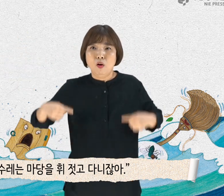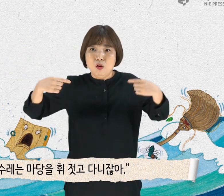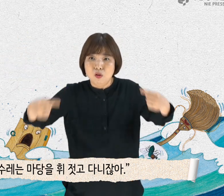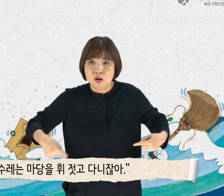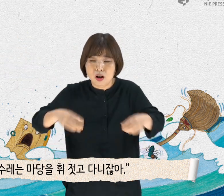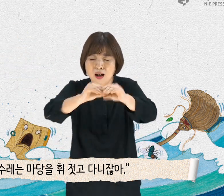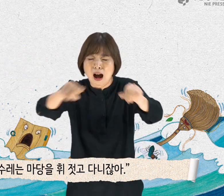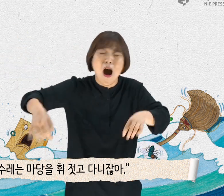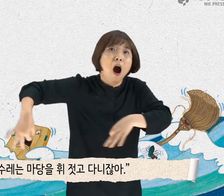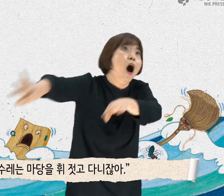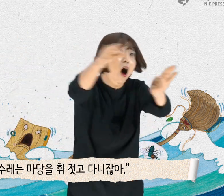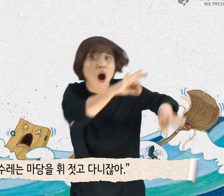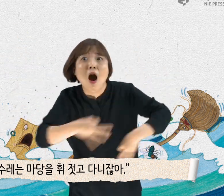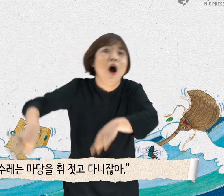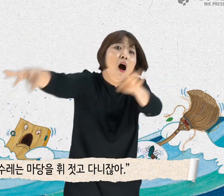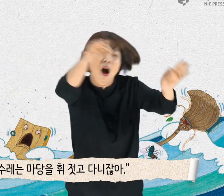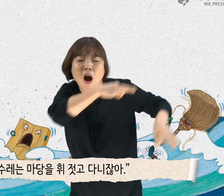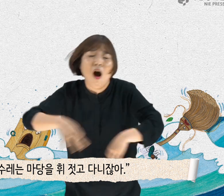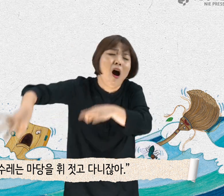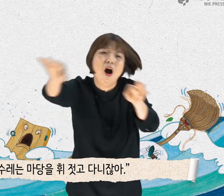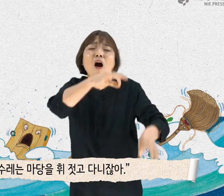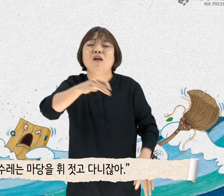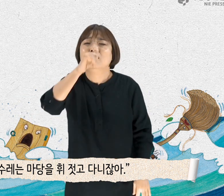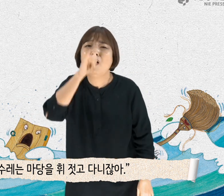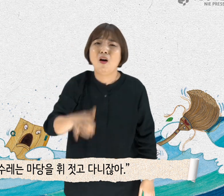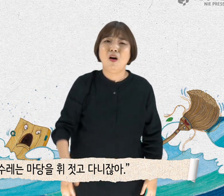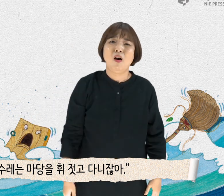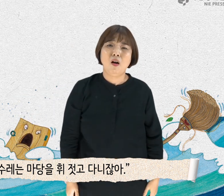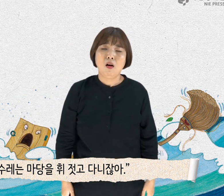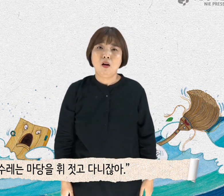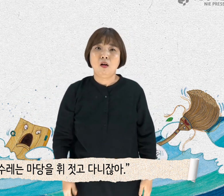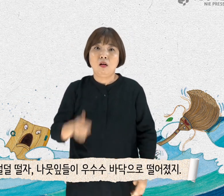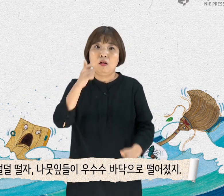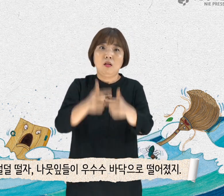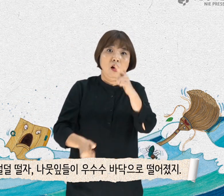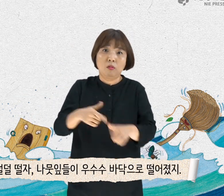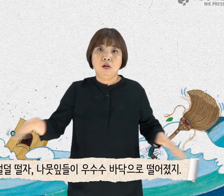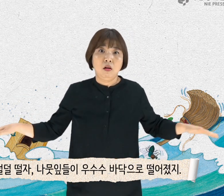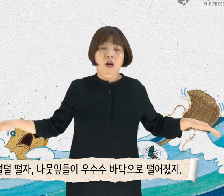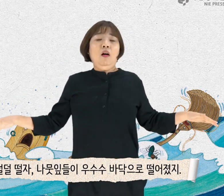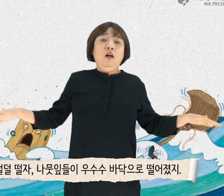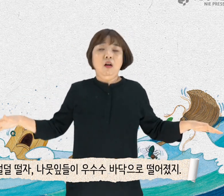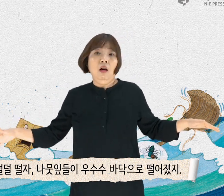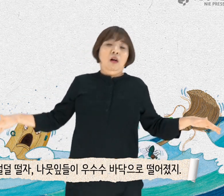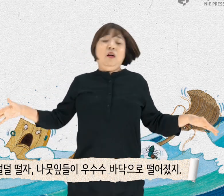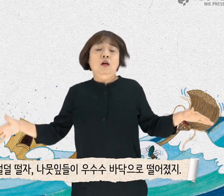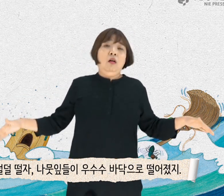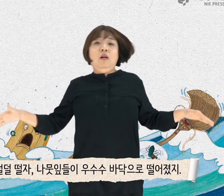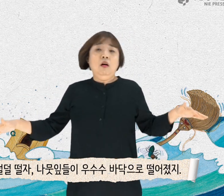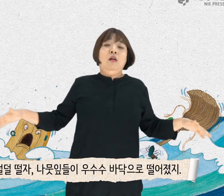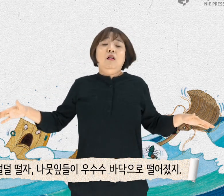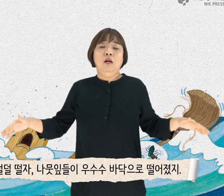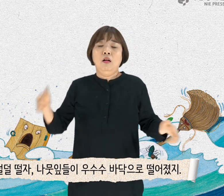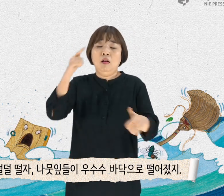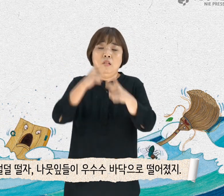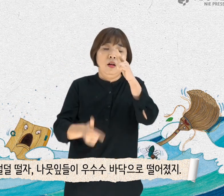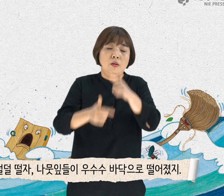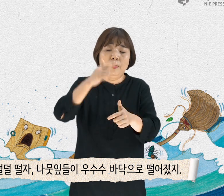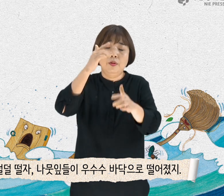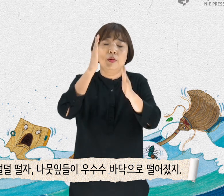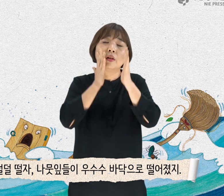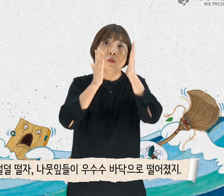수레는 마당을 휘젓고 다니잖아. 나무가 몸을 덜덜 떨자